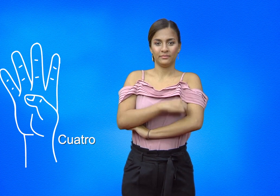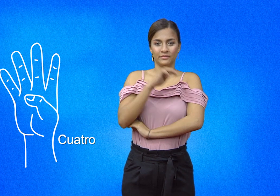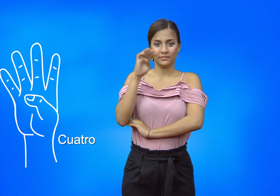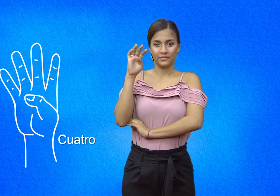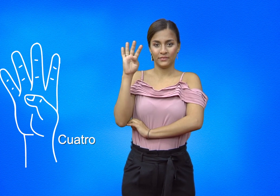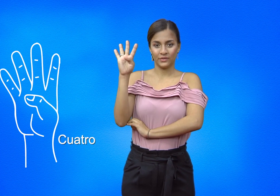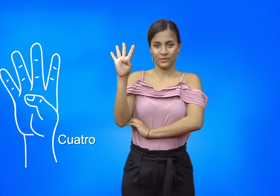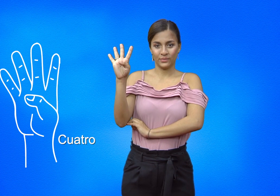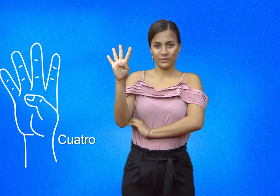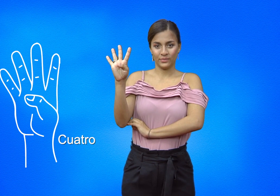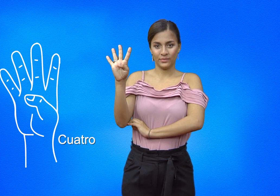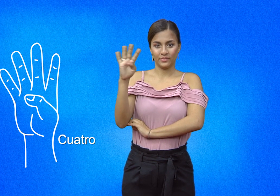4